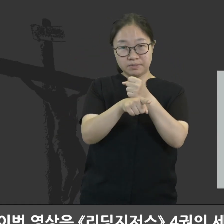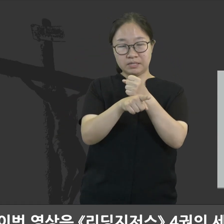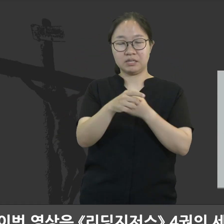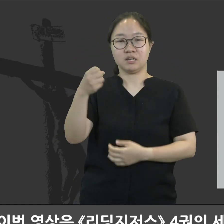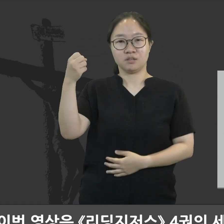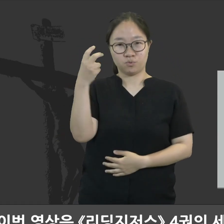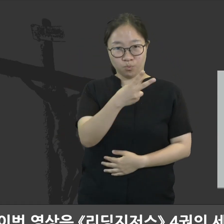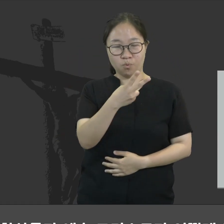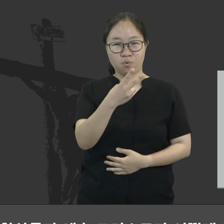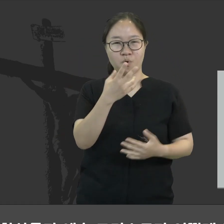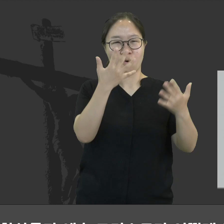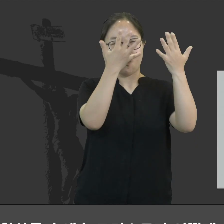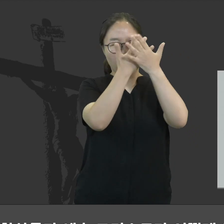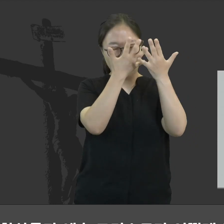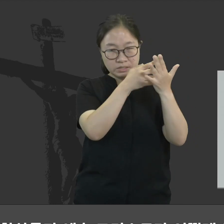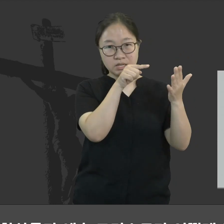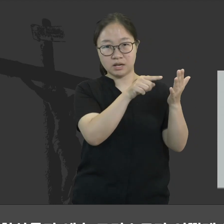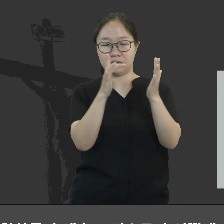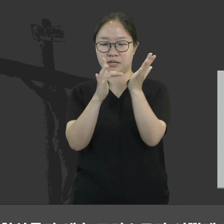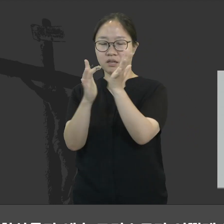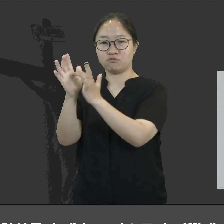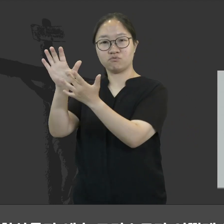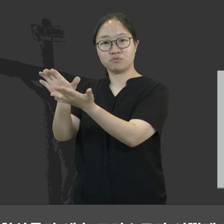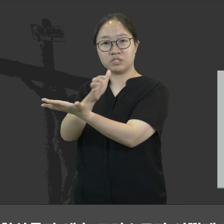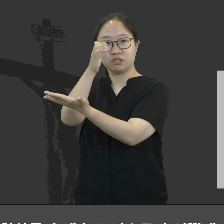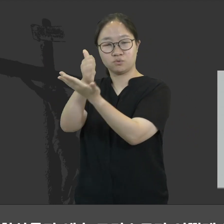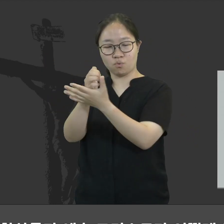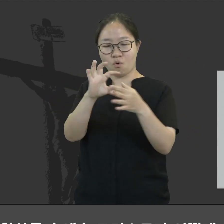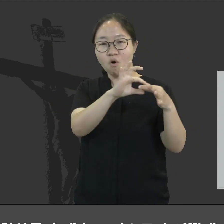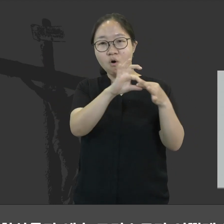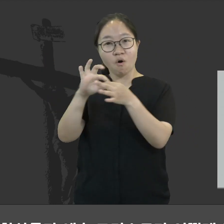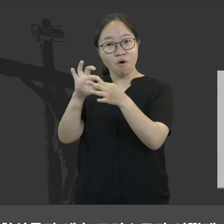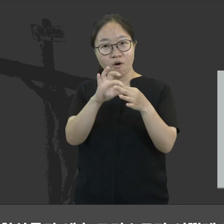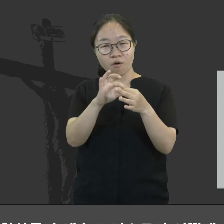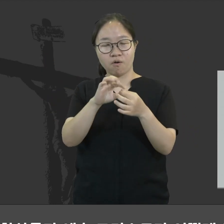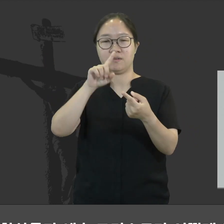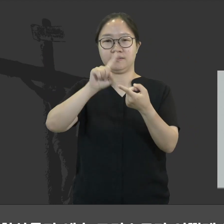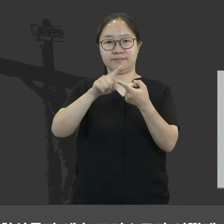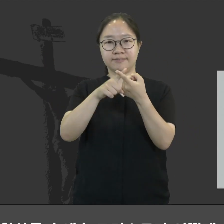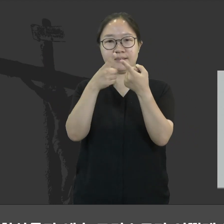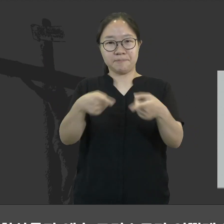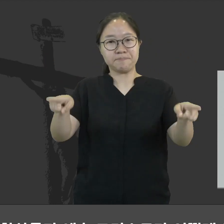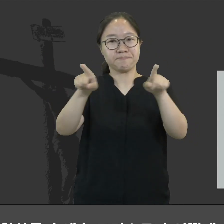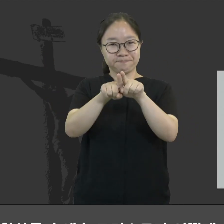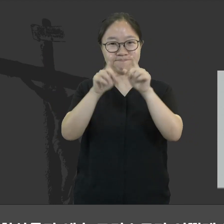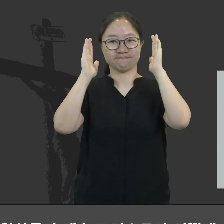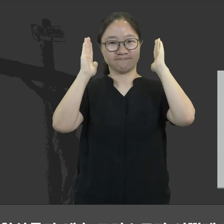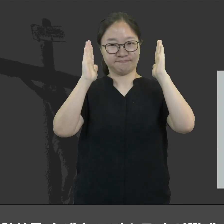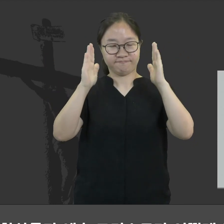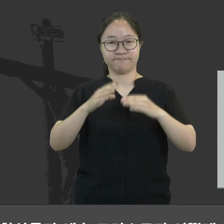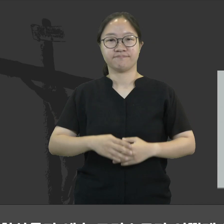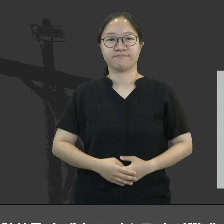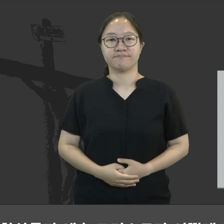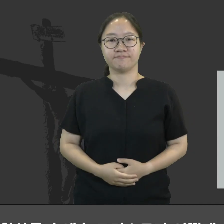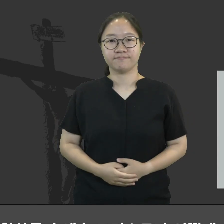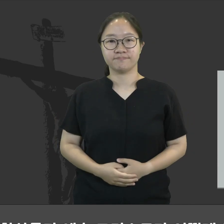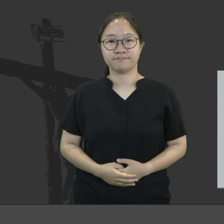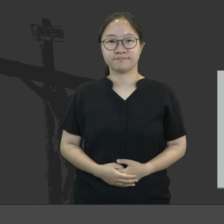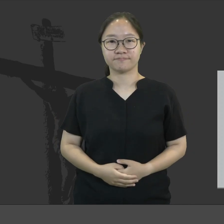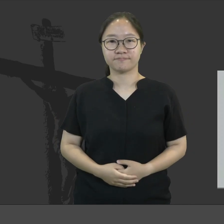무엇인지 살펴보고 그 환상들과 예수 그리스도가 어떻게 연결되는지 함께 알아보겠습니다.